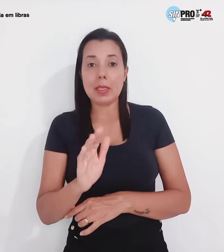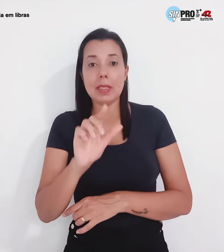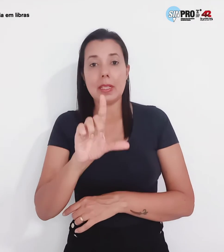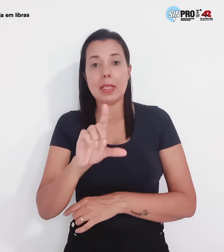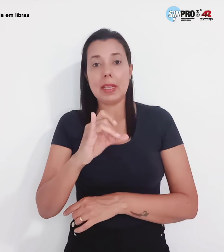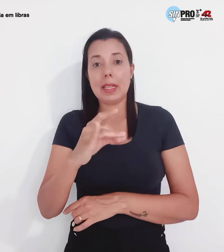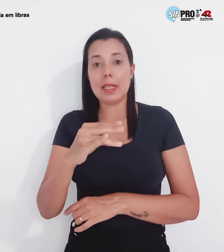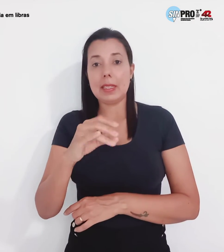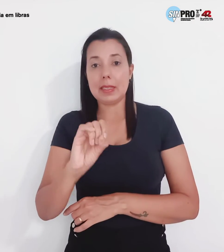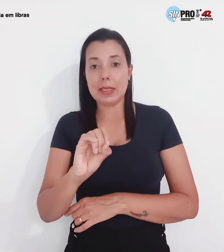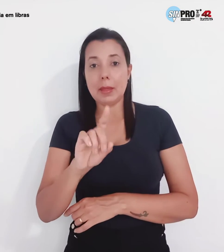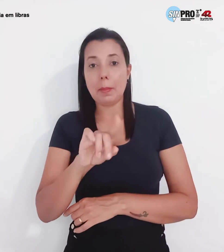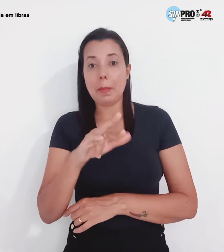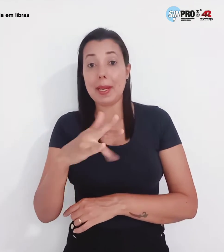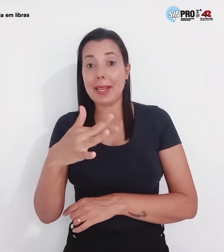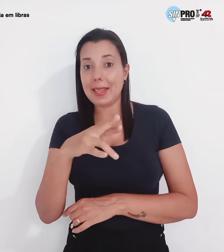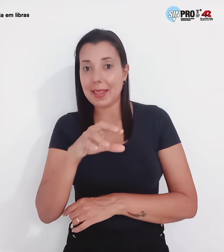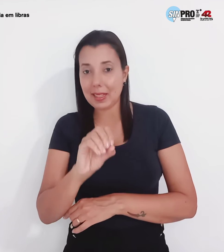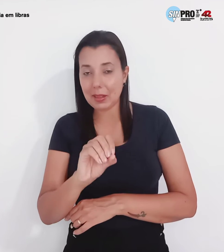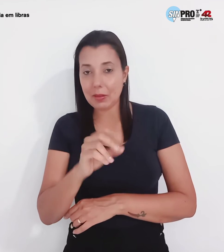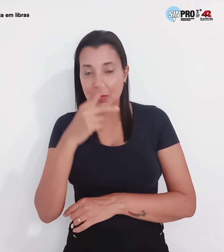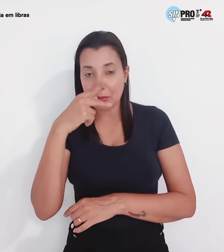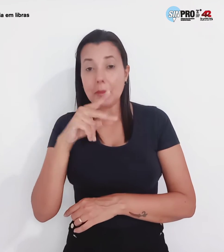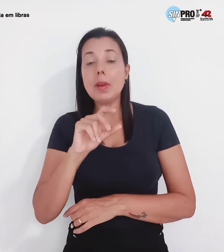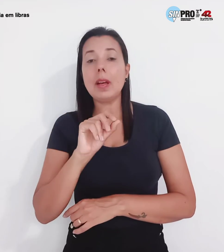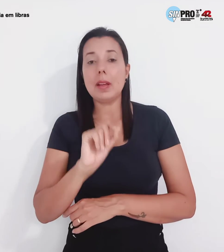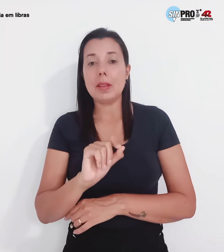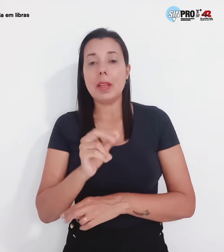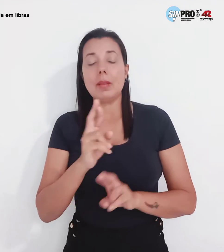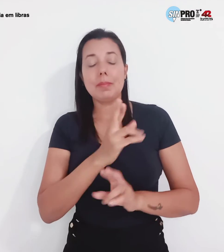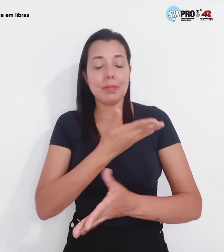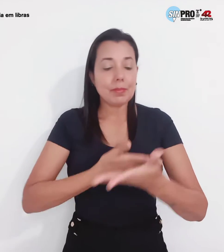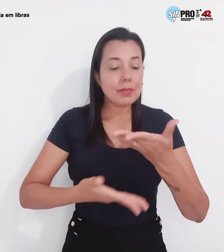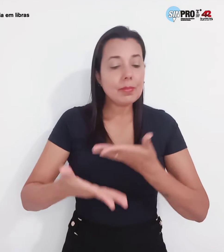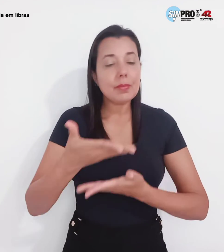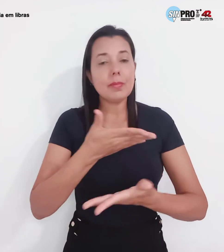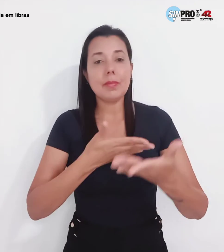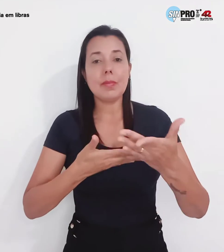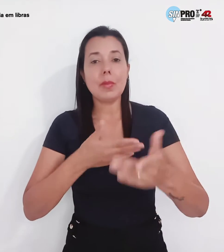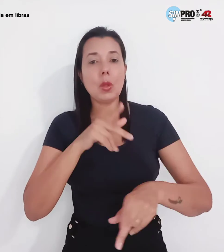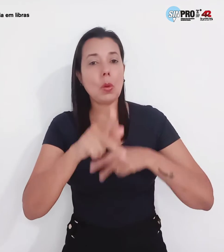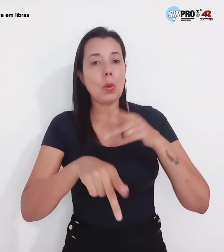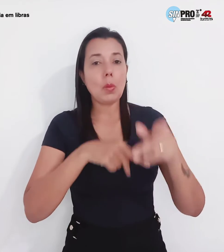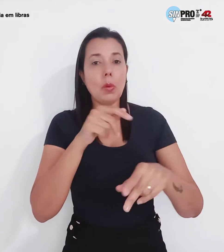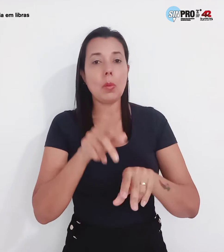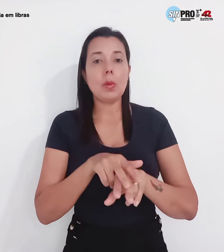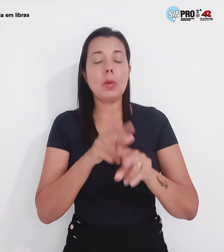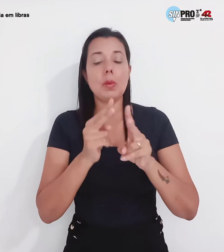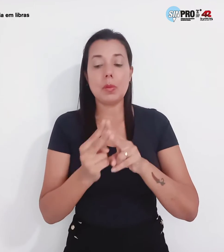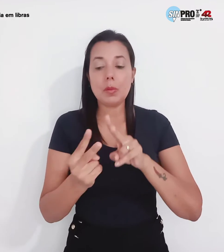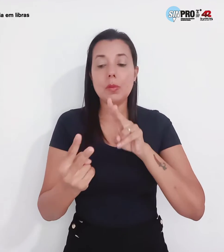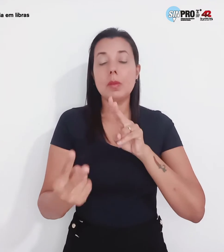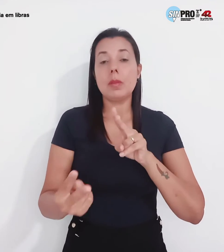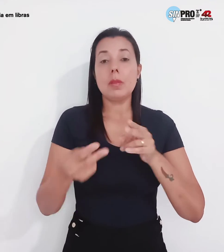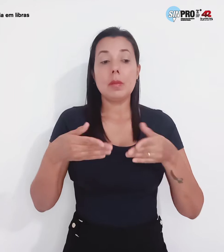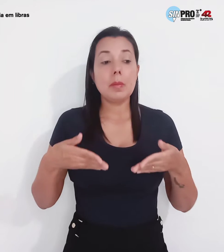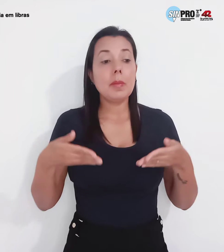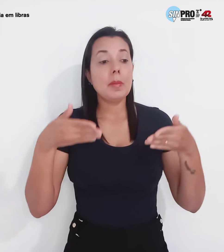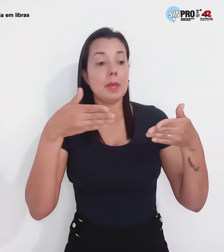Brandão. Para interação com o público virtual, participam da